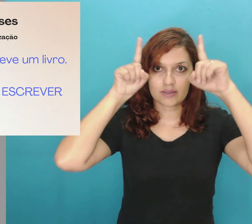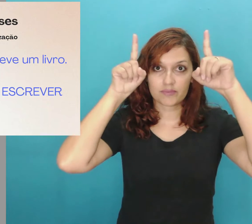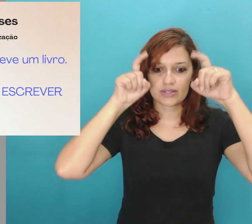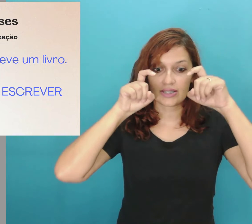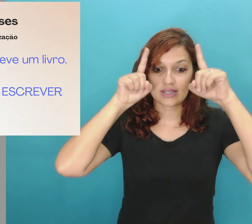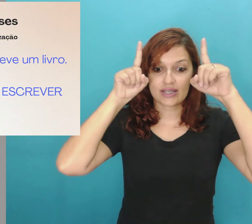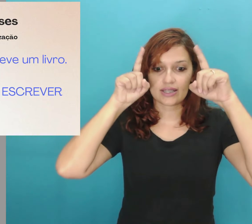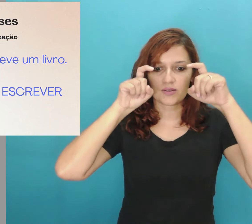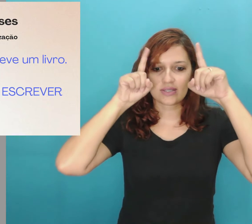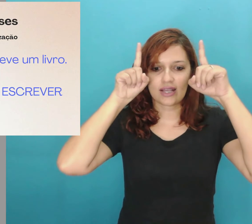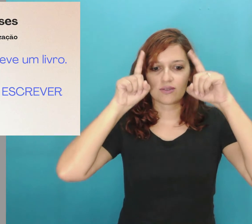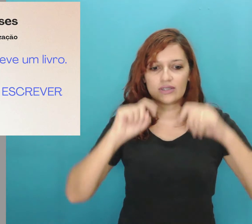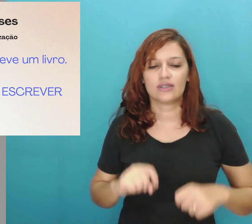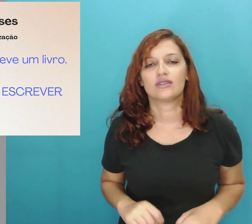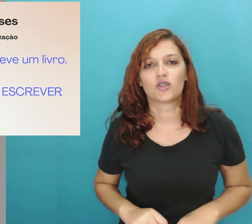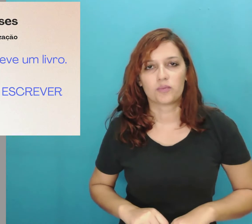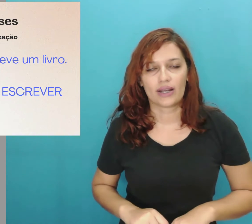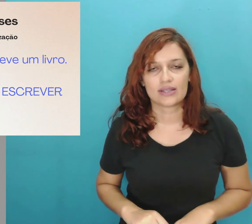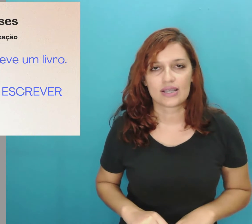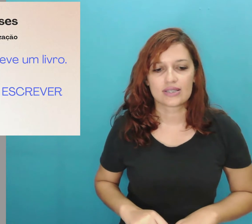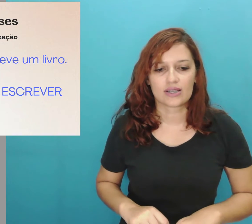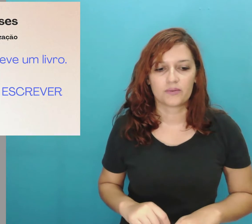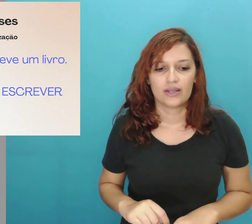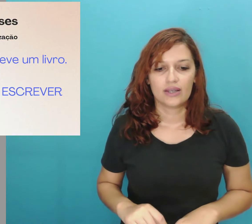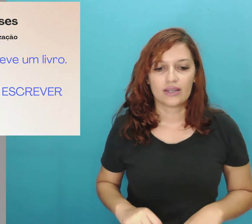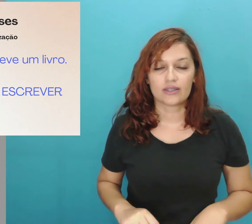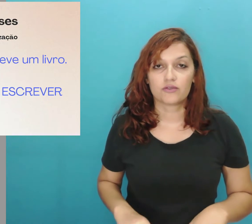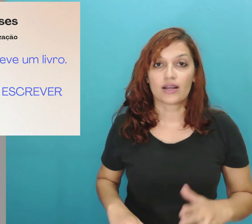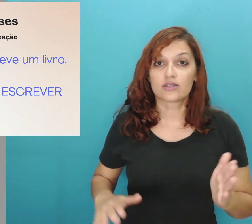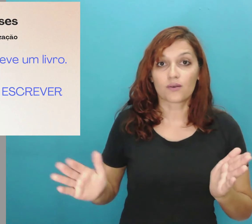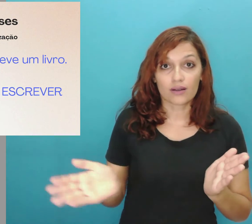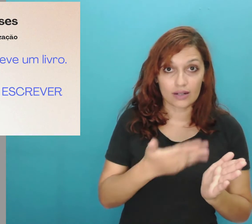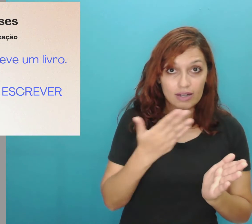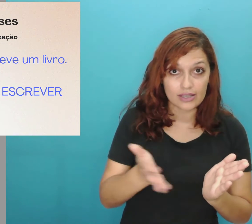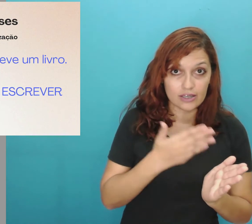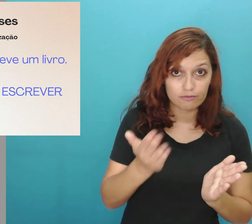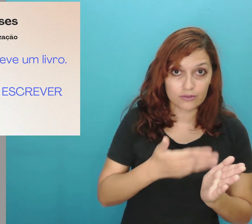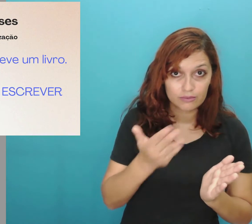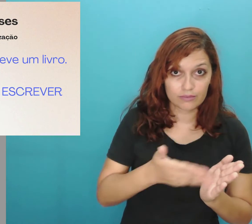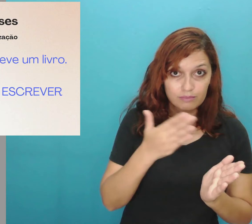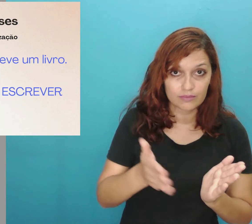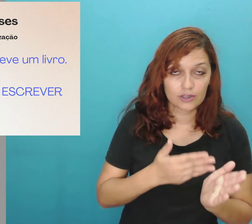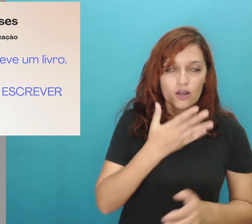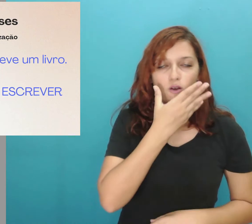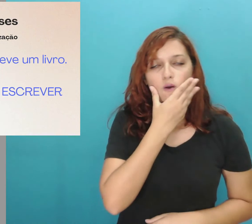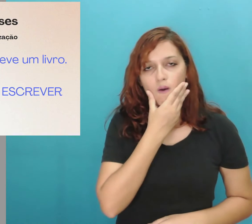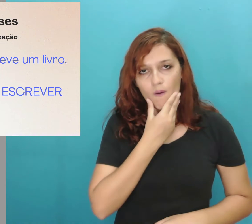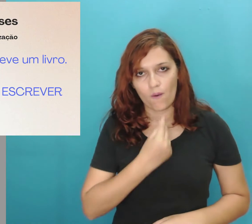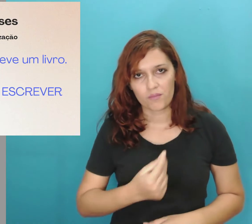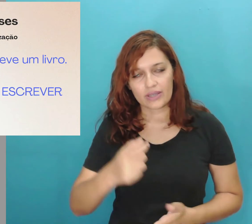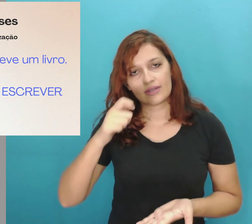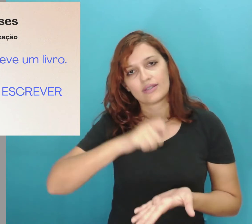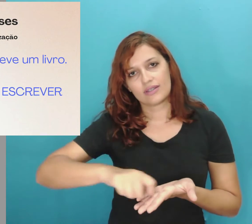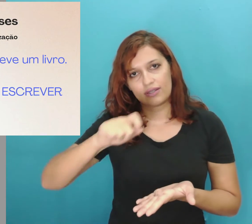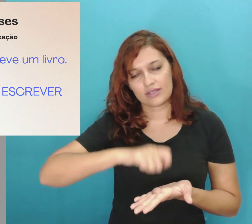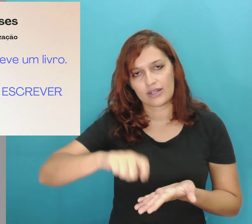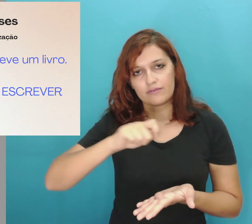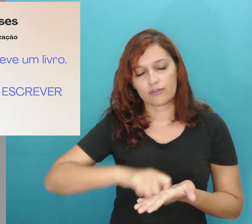Por isso que esse é até o sinal de topicalização. Então, eu faço, ó, livro, homem, escrever.